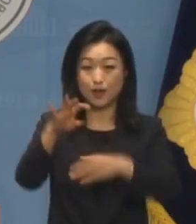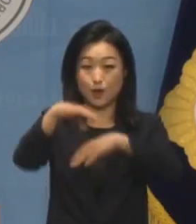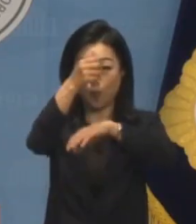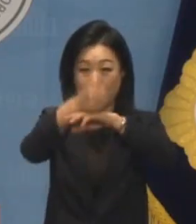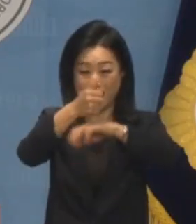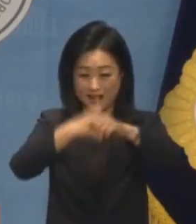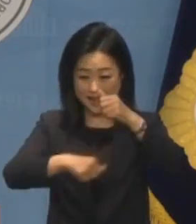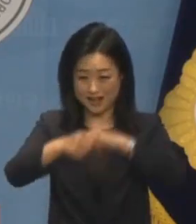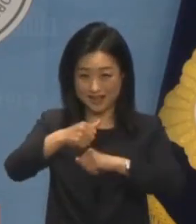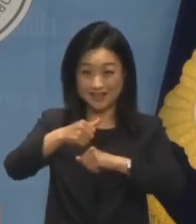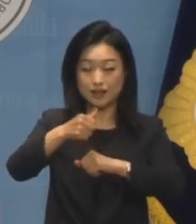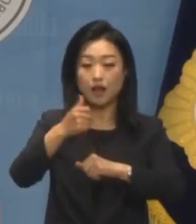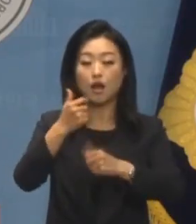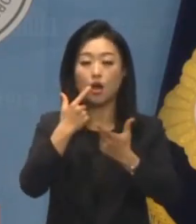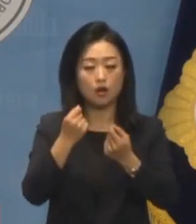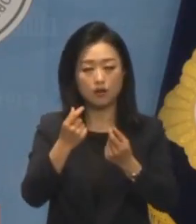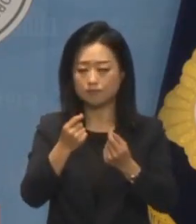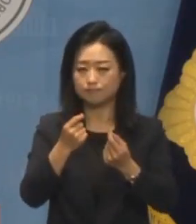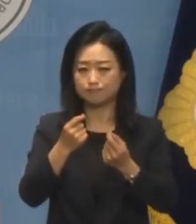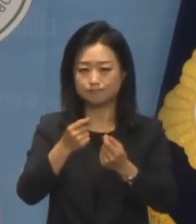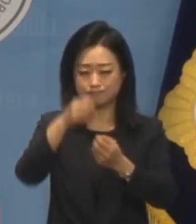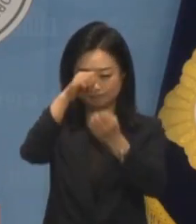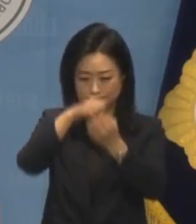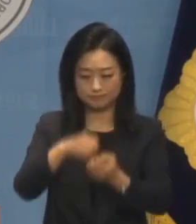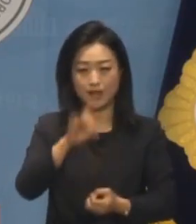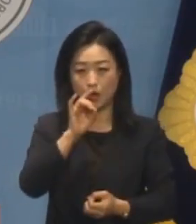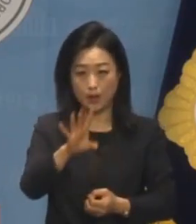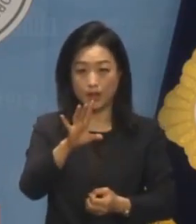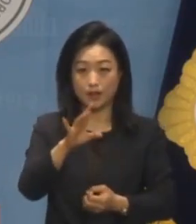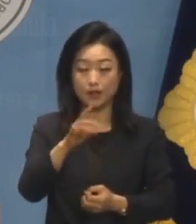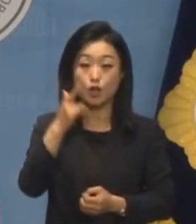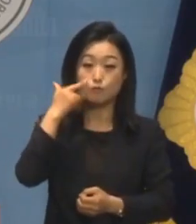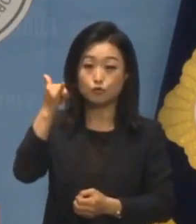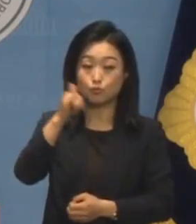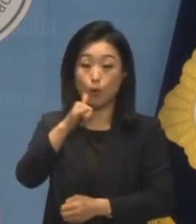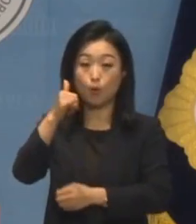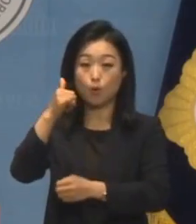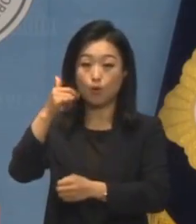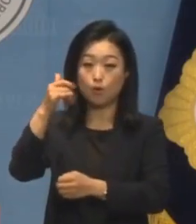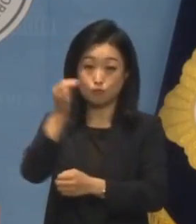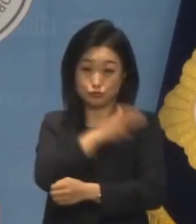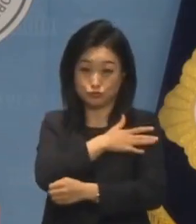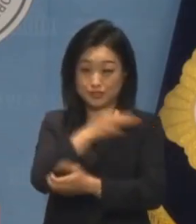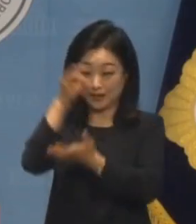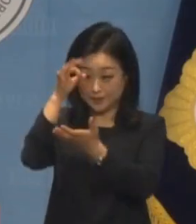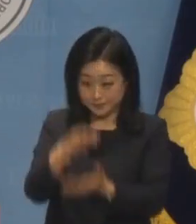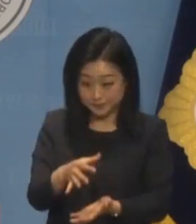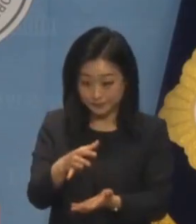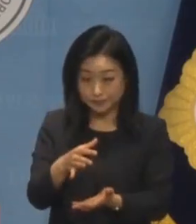된다. 우리는 세습된 부가 아닌 능력 중심의 사회와 기회